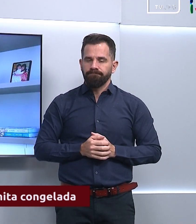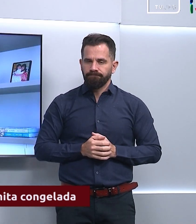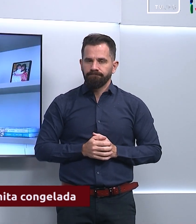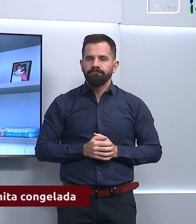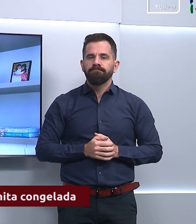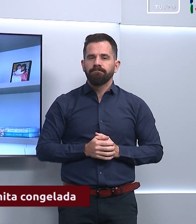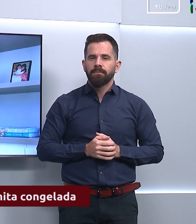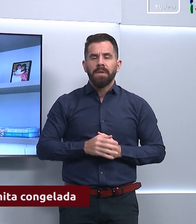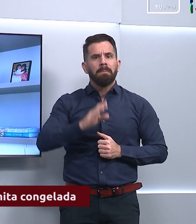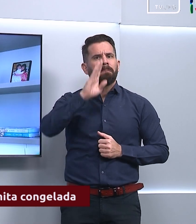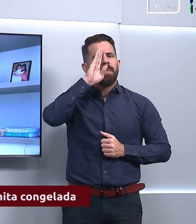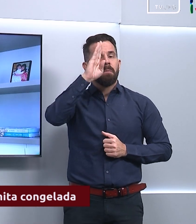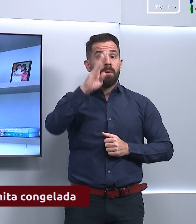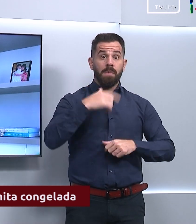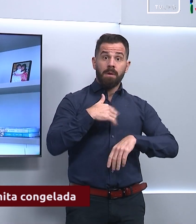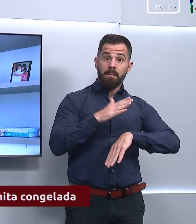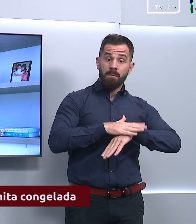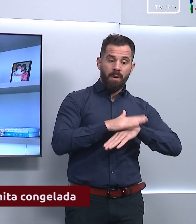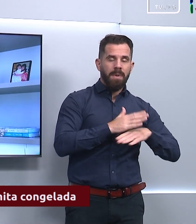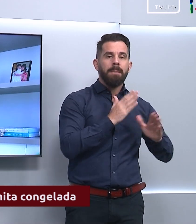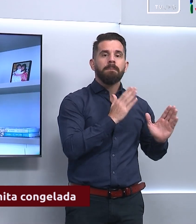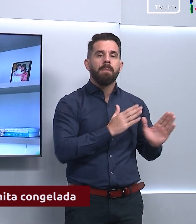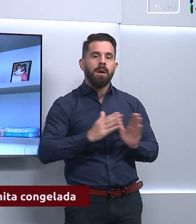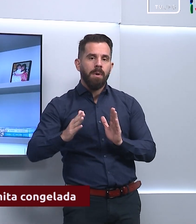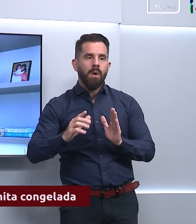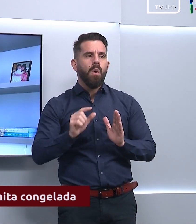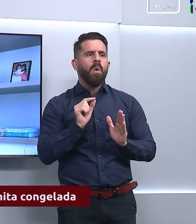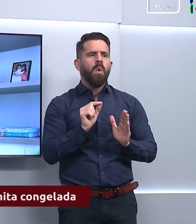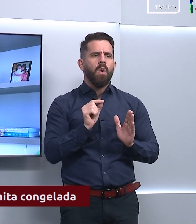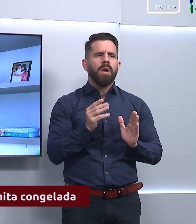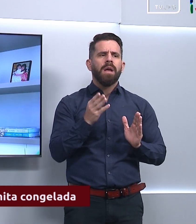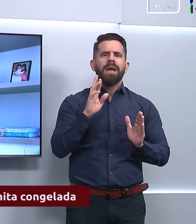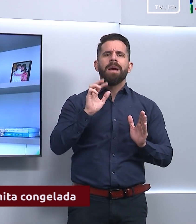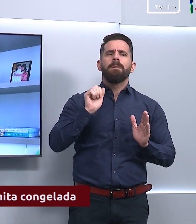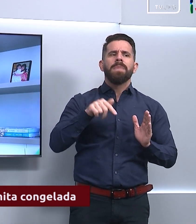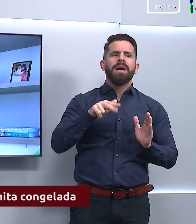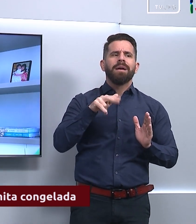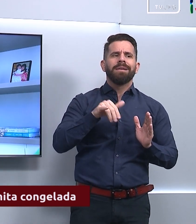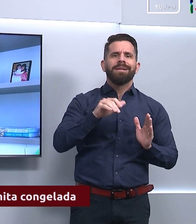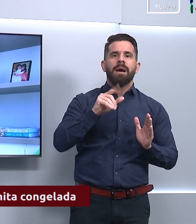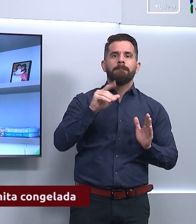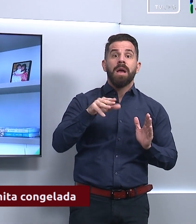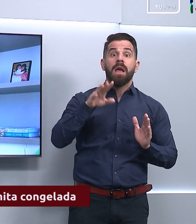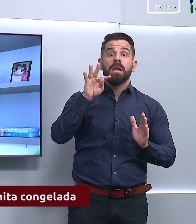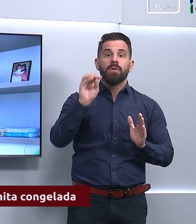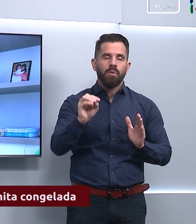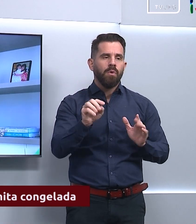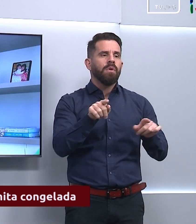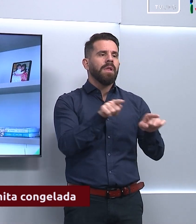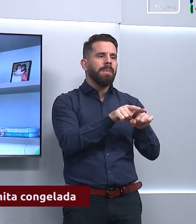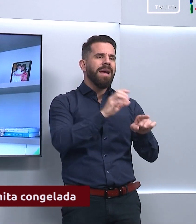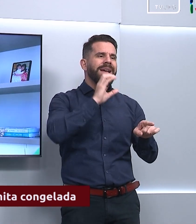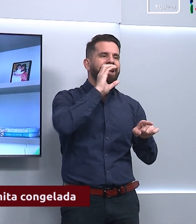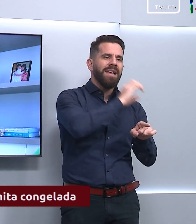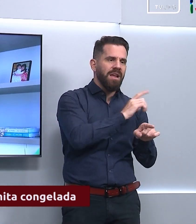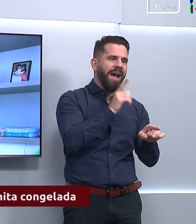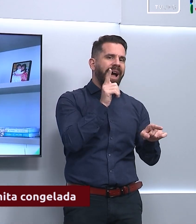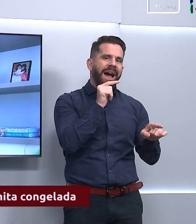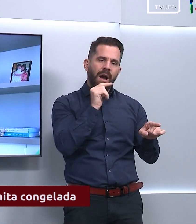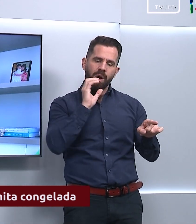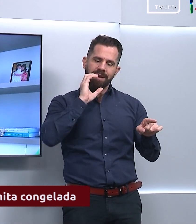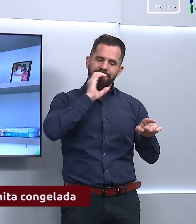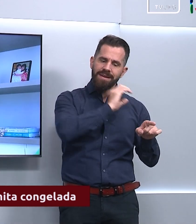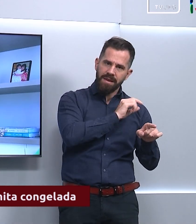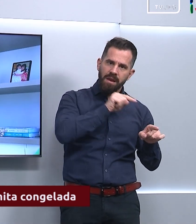dessas que são comercializadas é o branqueamento, a forma também de higienização e a escolha desses